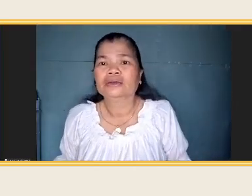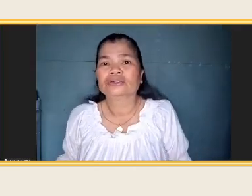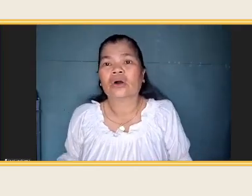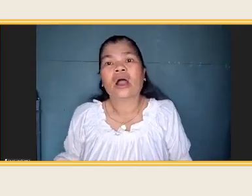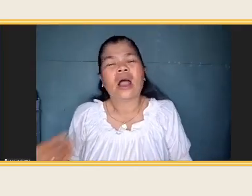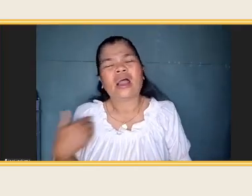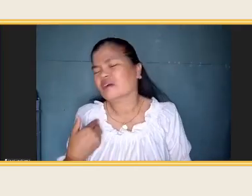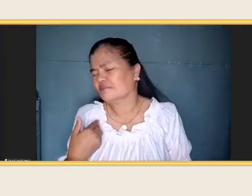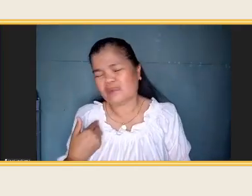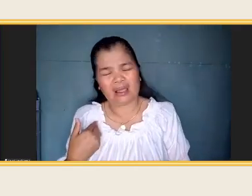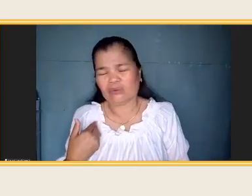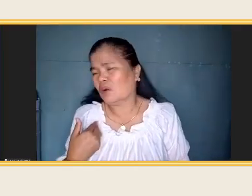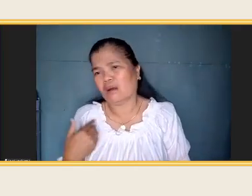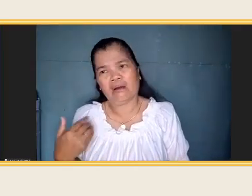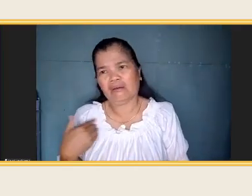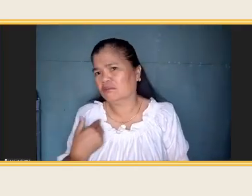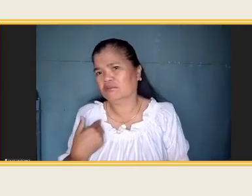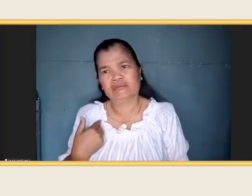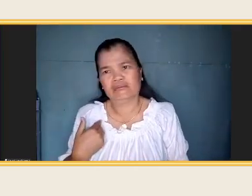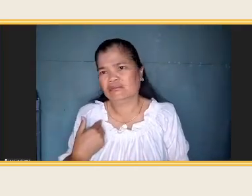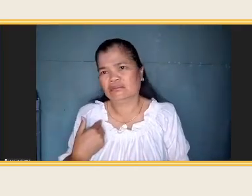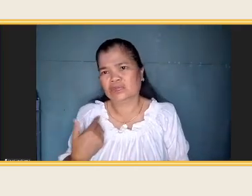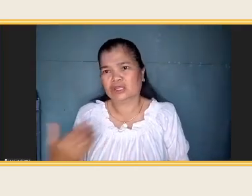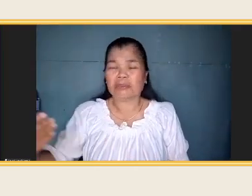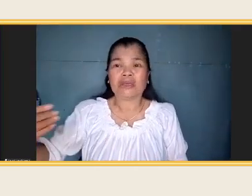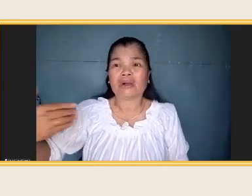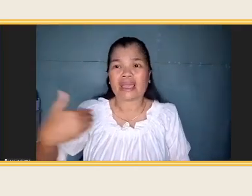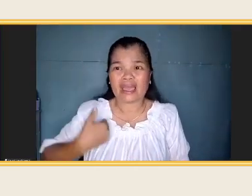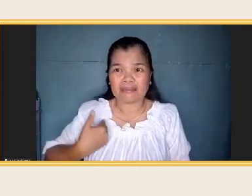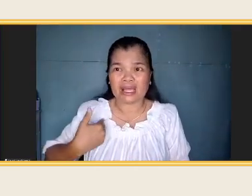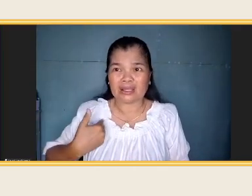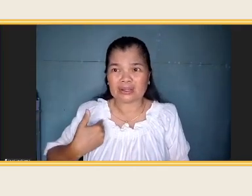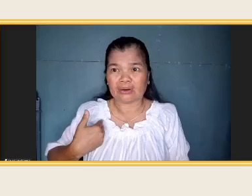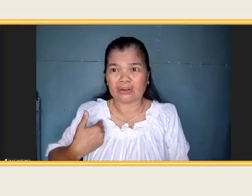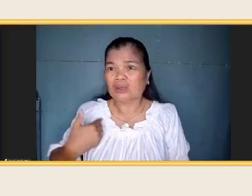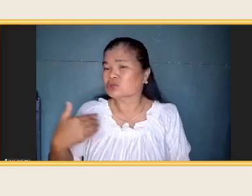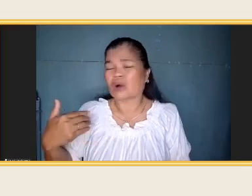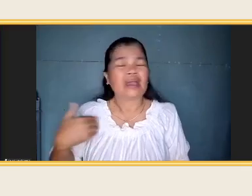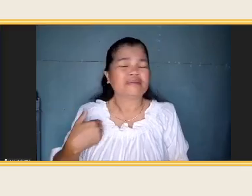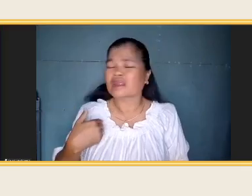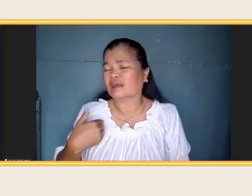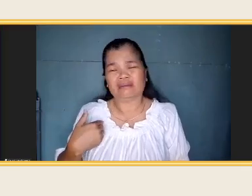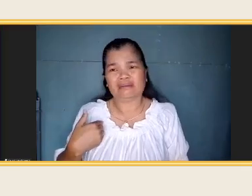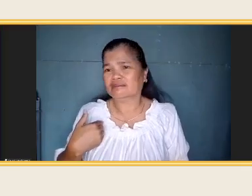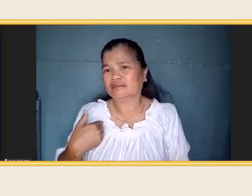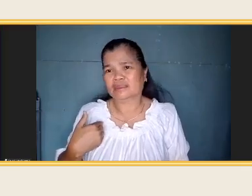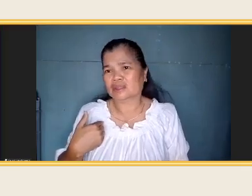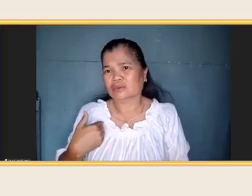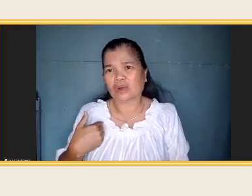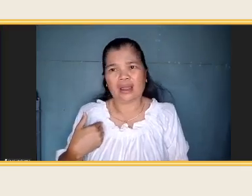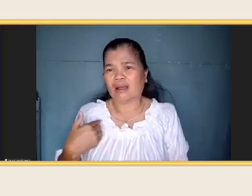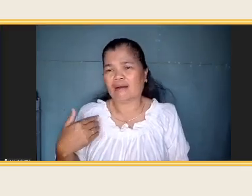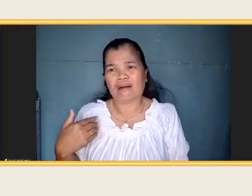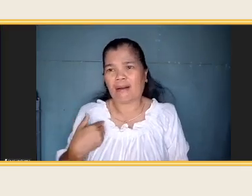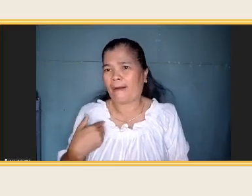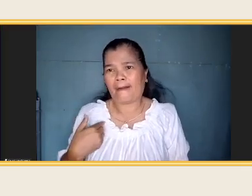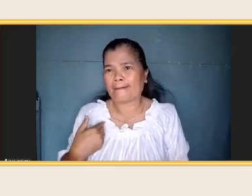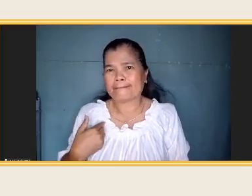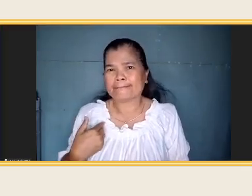Okay? So, I have none. Wala. Di ba yung I have ganito? So, I have none.